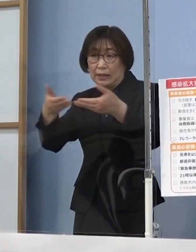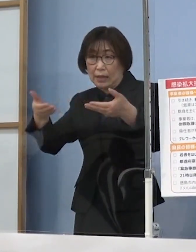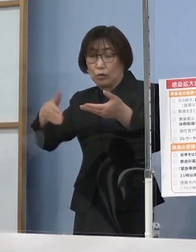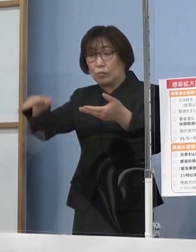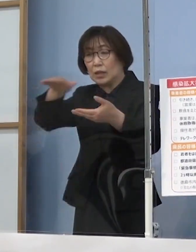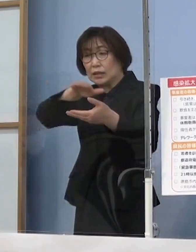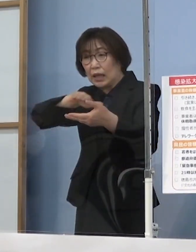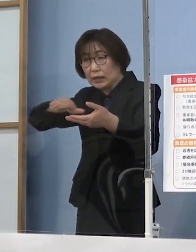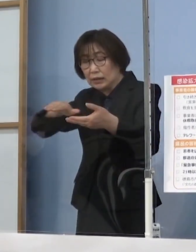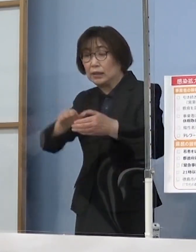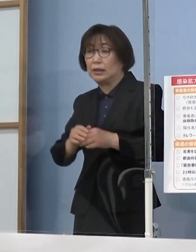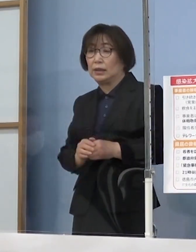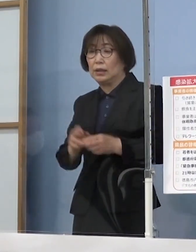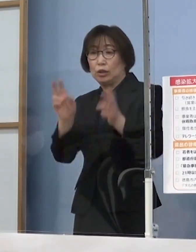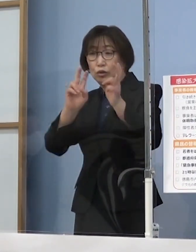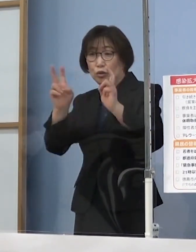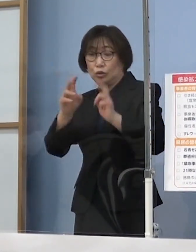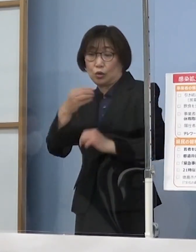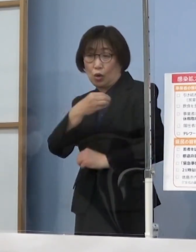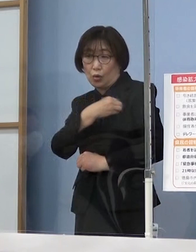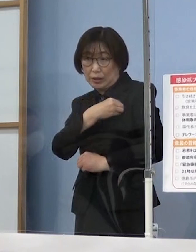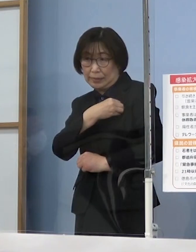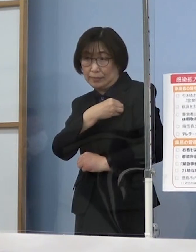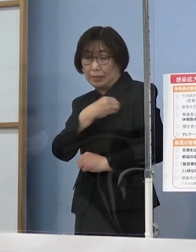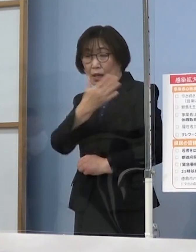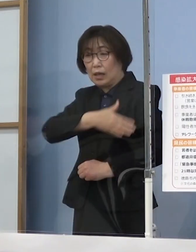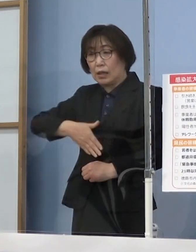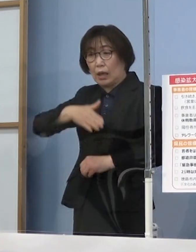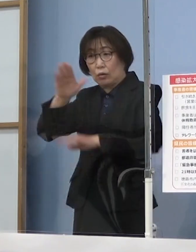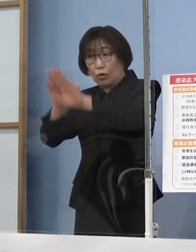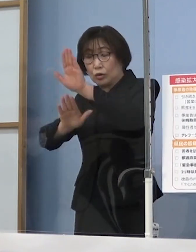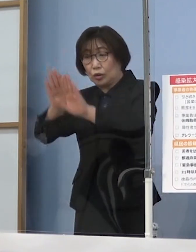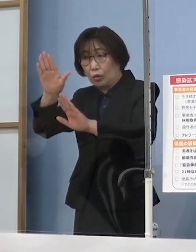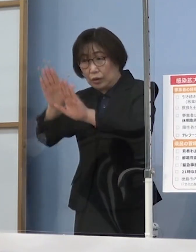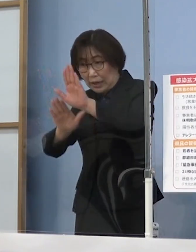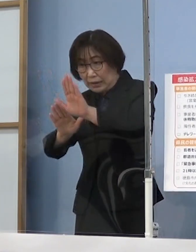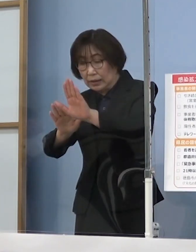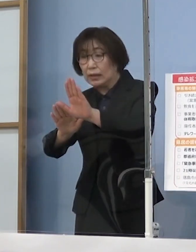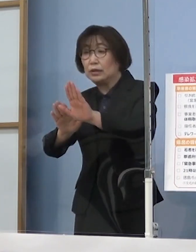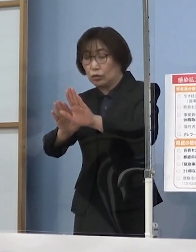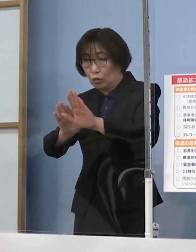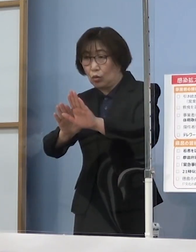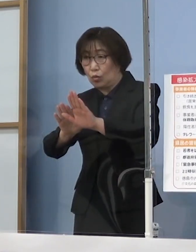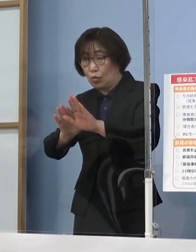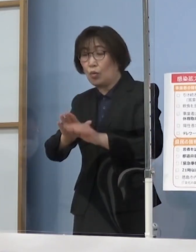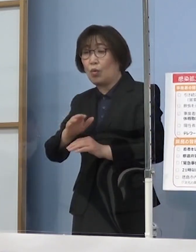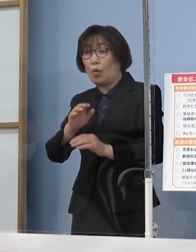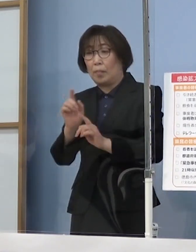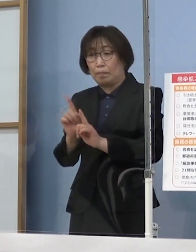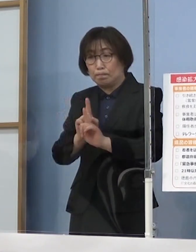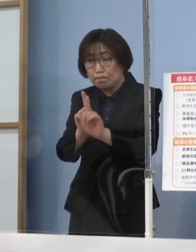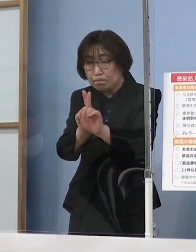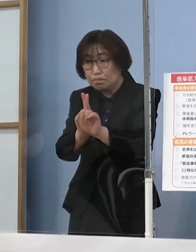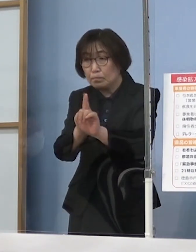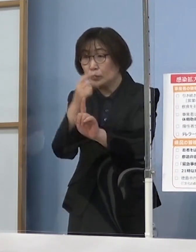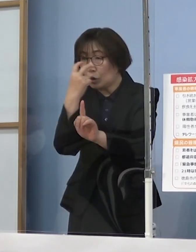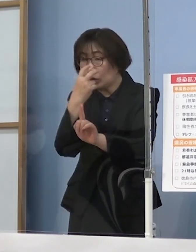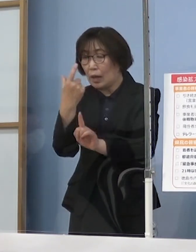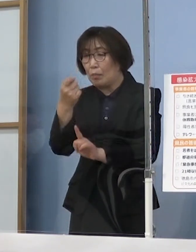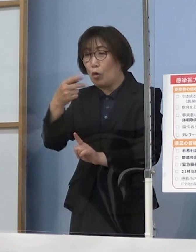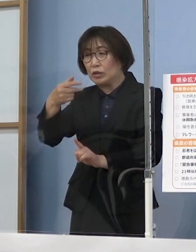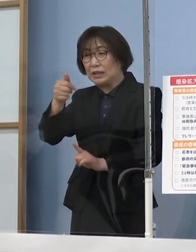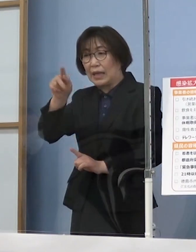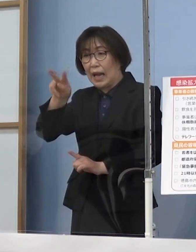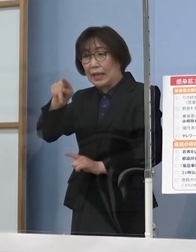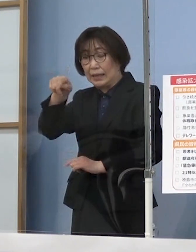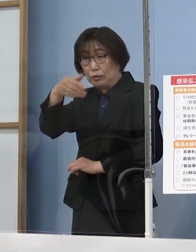員、その皆様方の健康状態、また陽性の状況、そのモニタリング、これをさせていただい